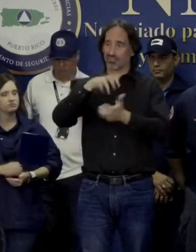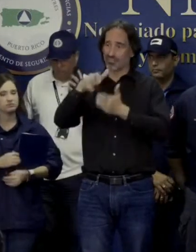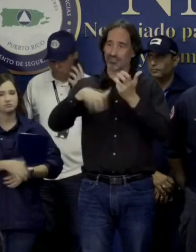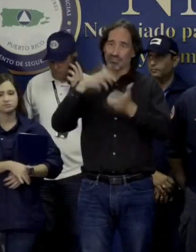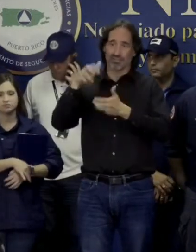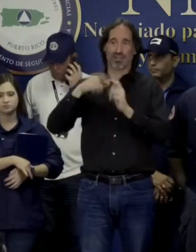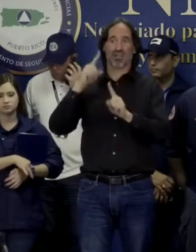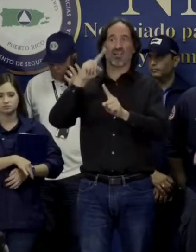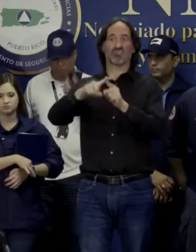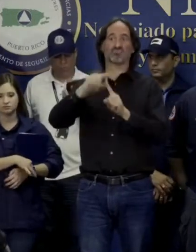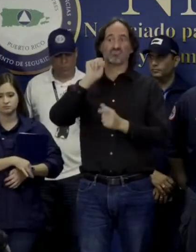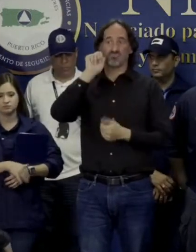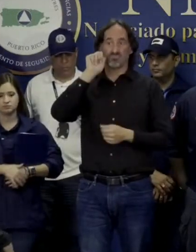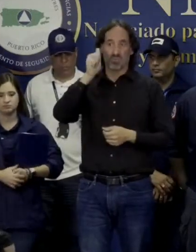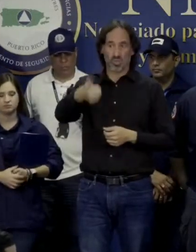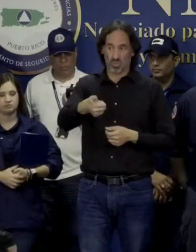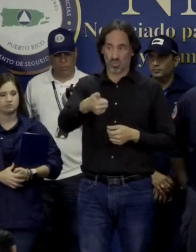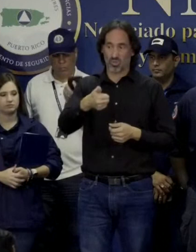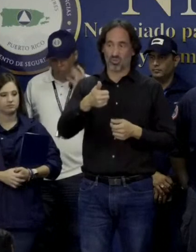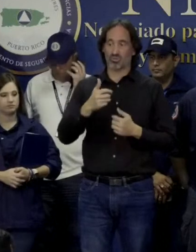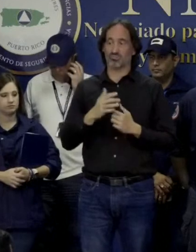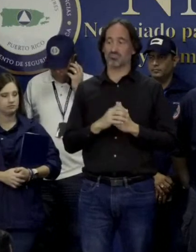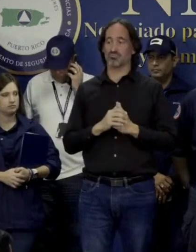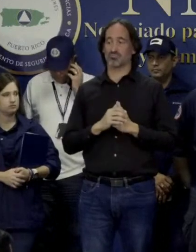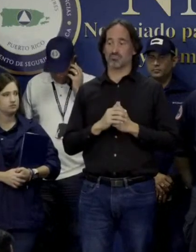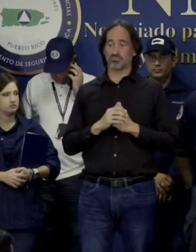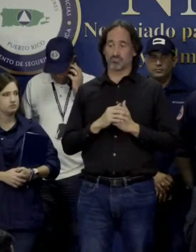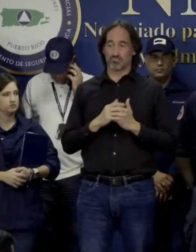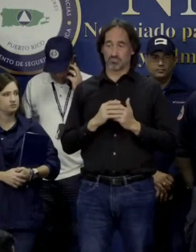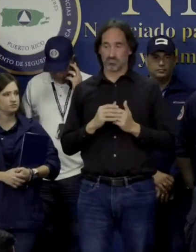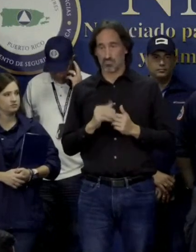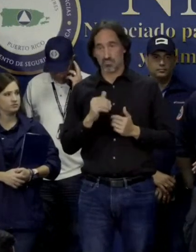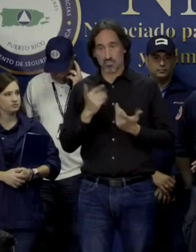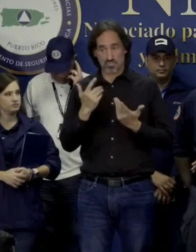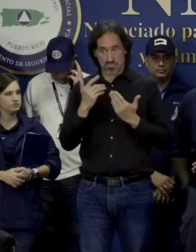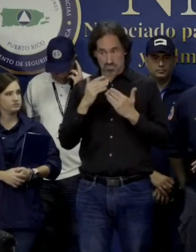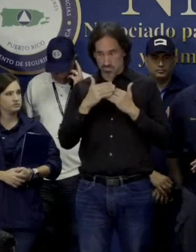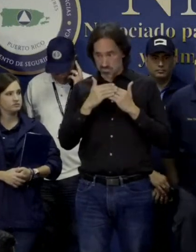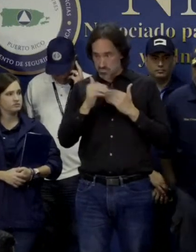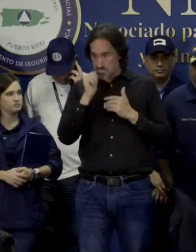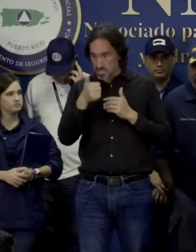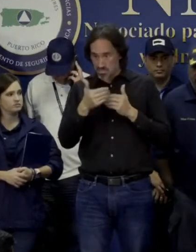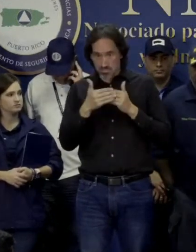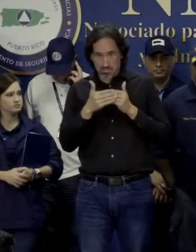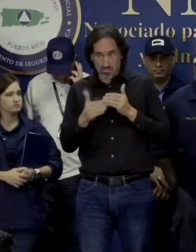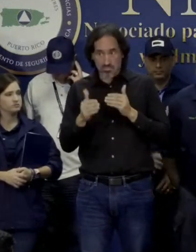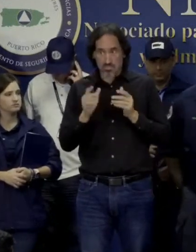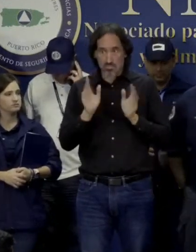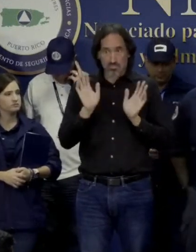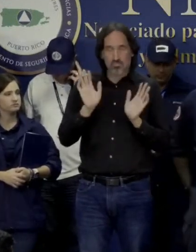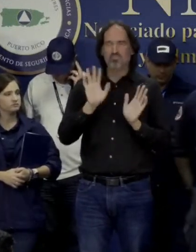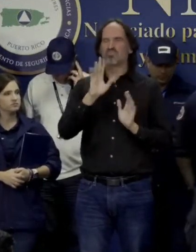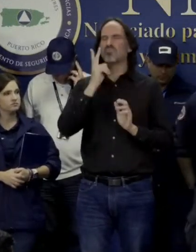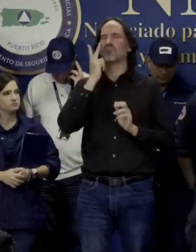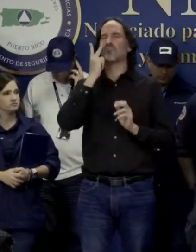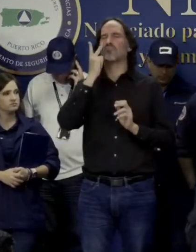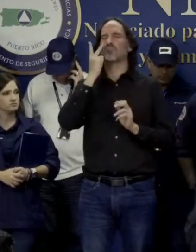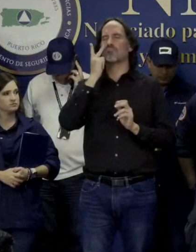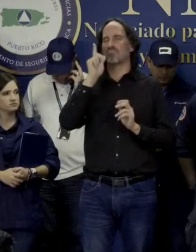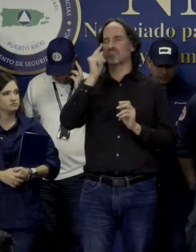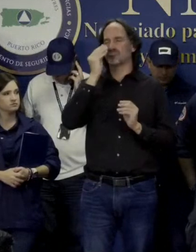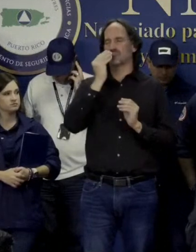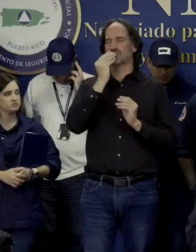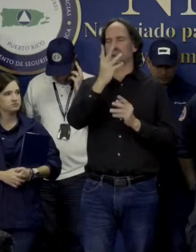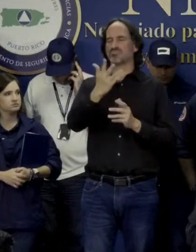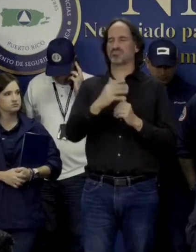vías de normalización, si se está... así que mínimo esos estimados no